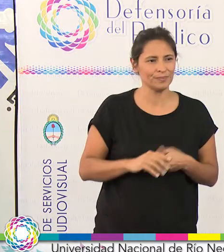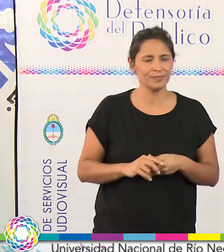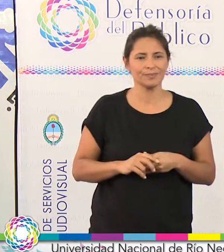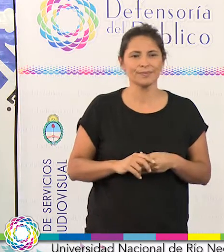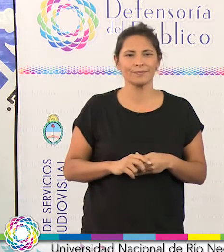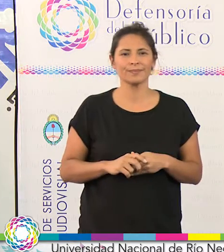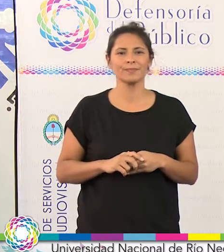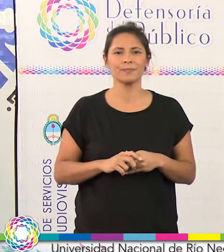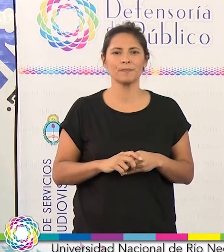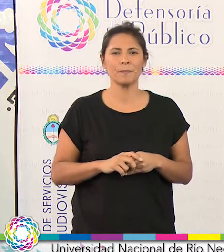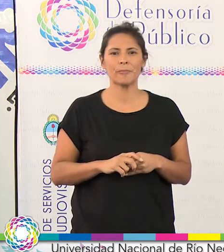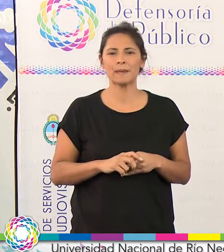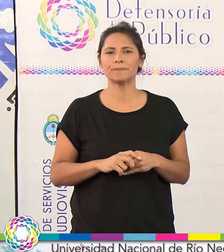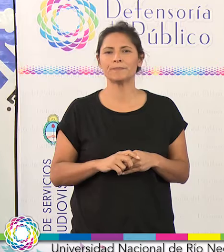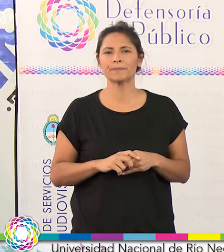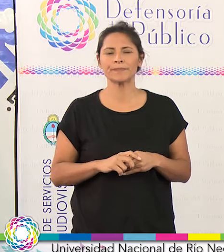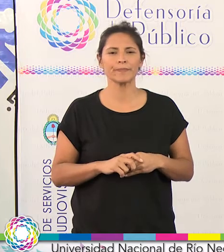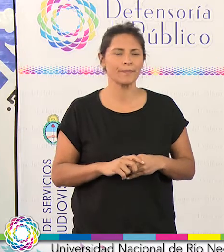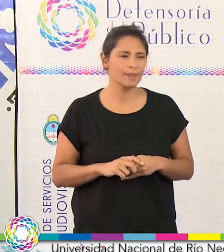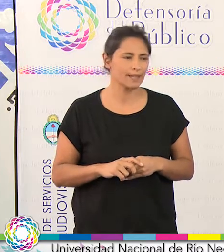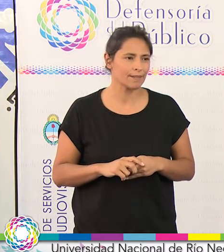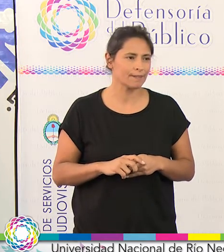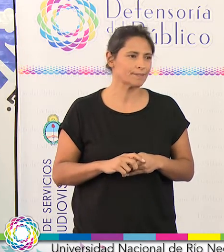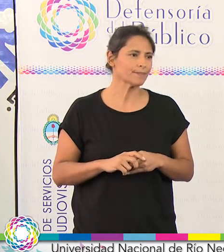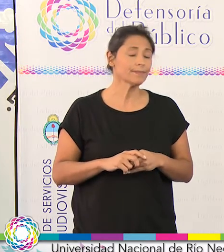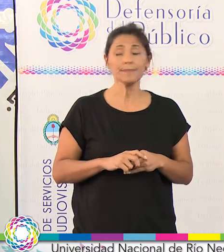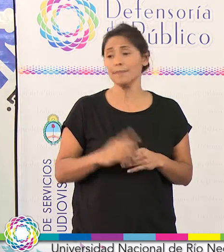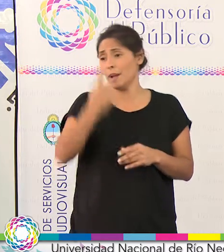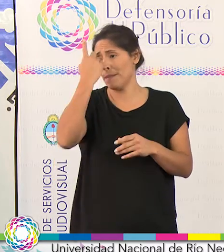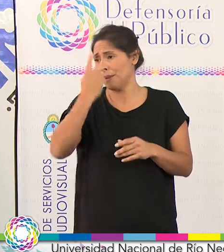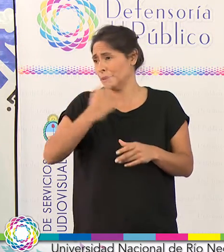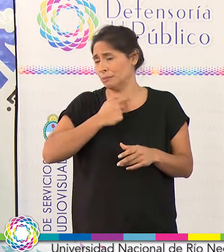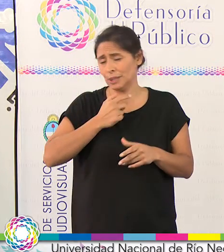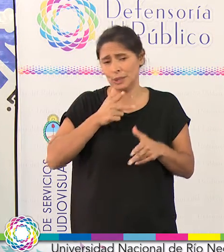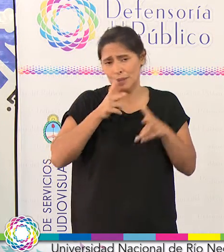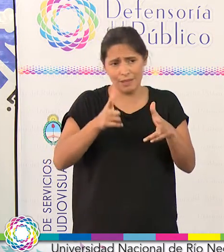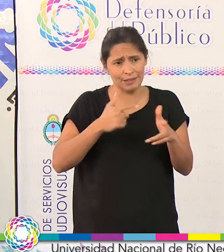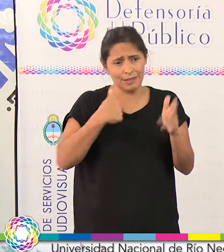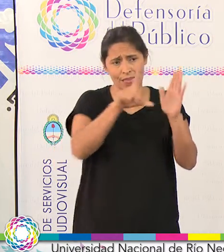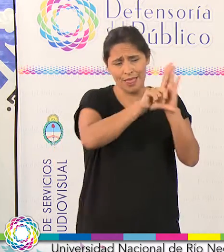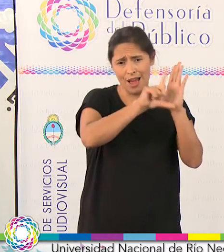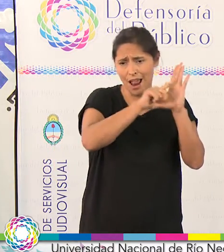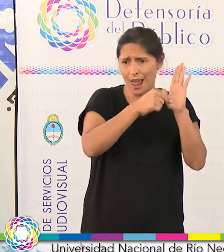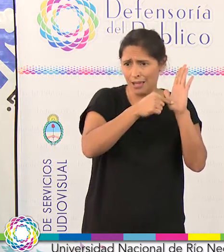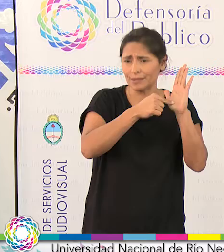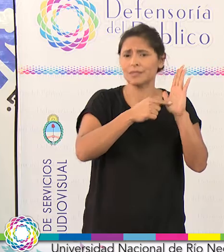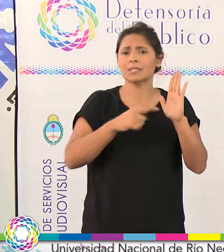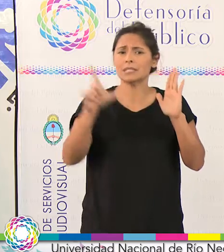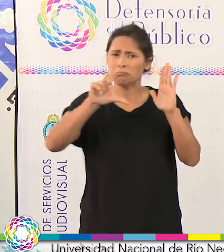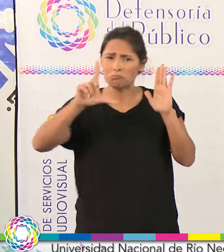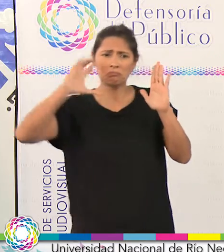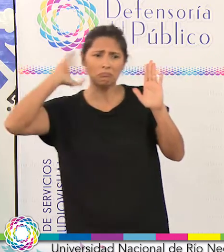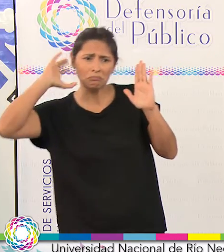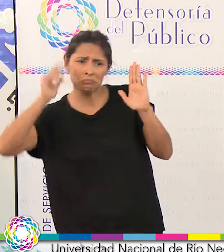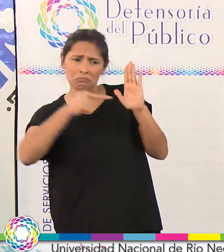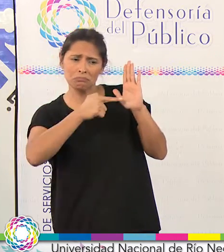quisiera arrancar, en principio, porque no quiero dejar de decirlo, que me parece que la ley de medios, que fue una ley profundamente